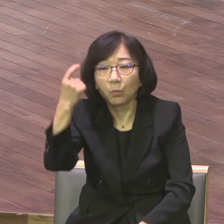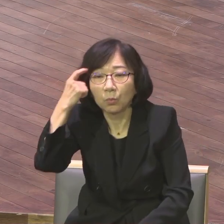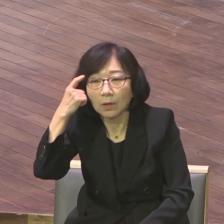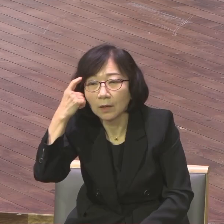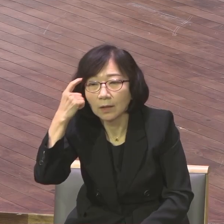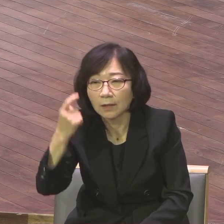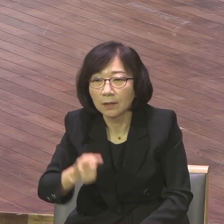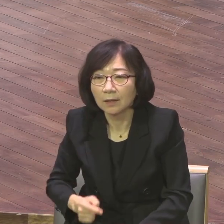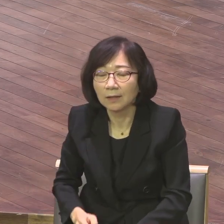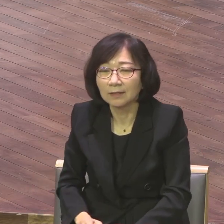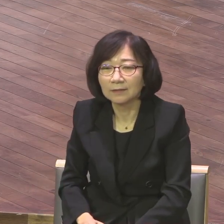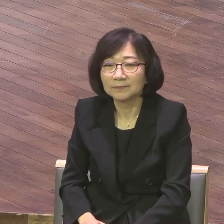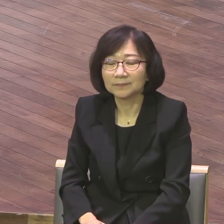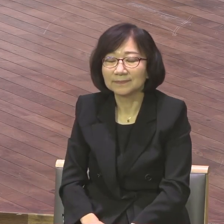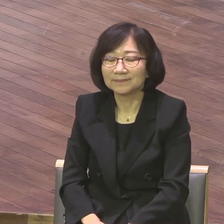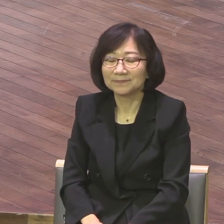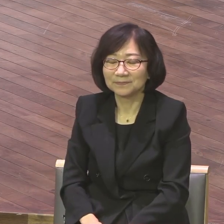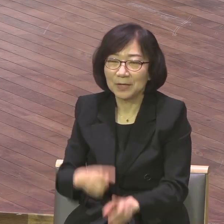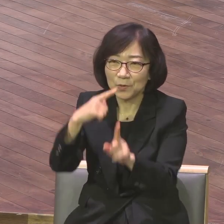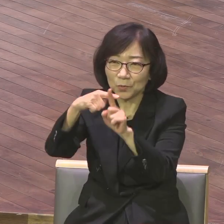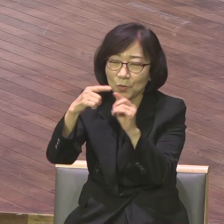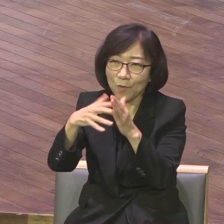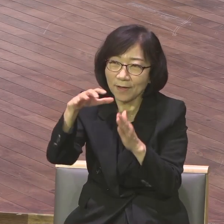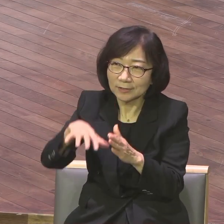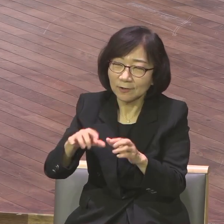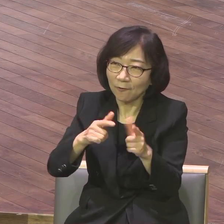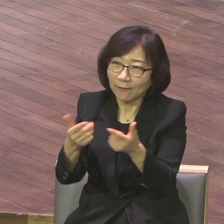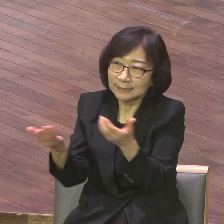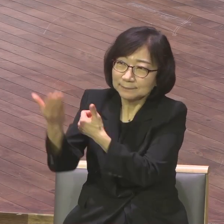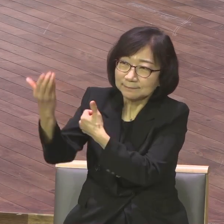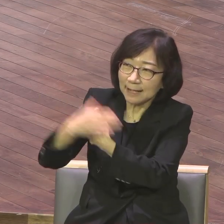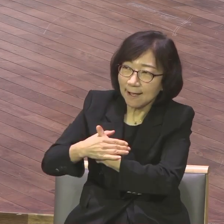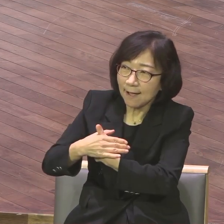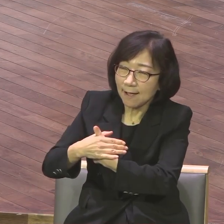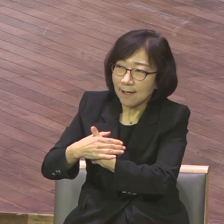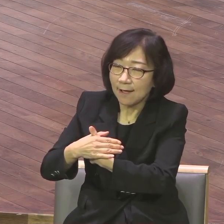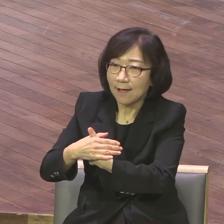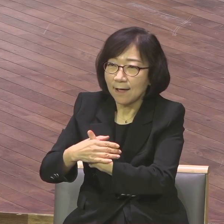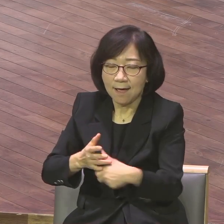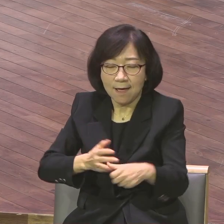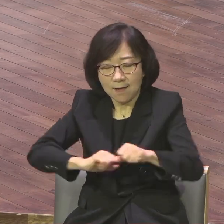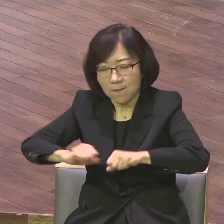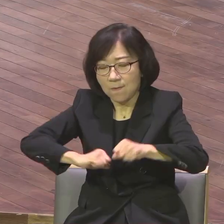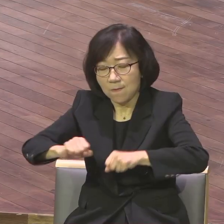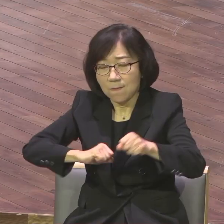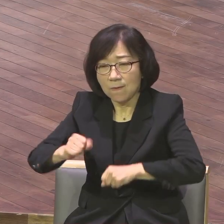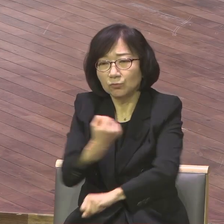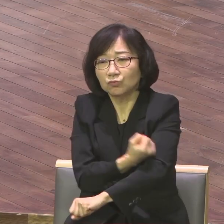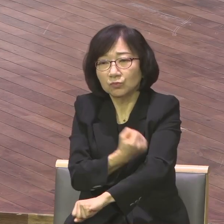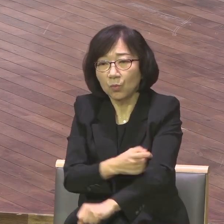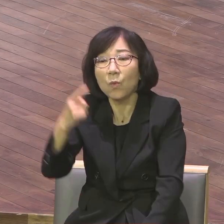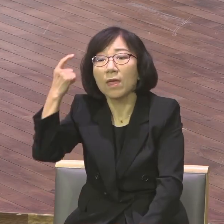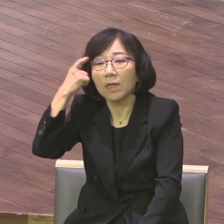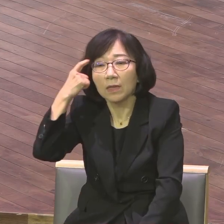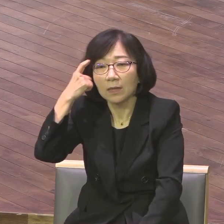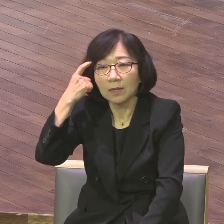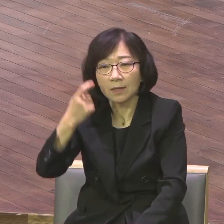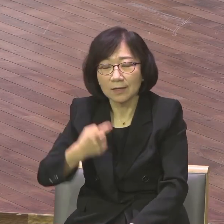그보다 더 교회 나와 직분까지 받아가지고 주에 일한다고 열심히 왜 합니까?